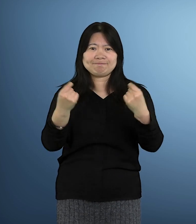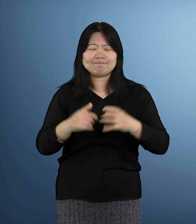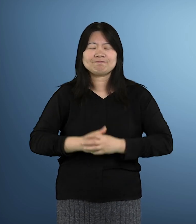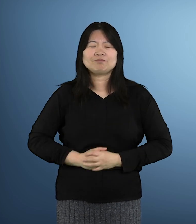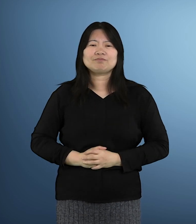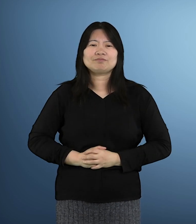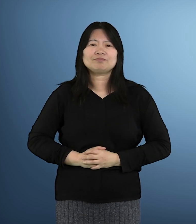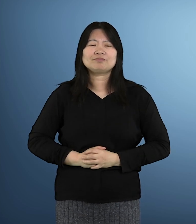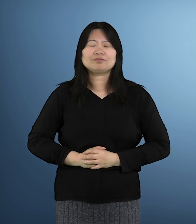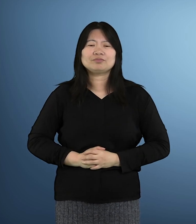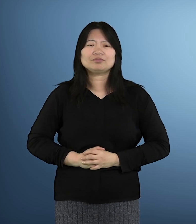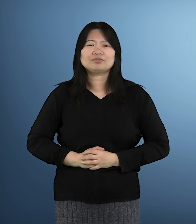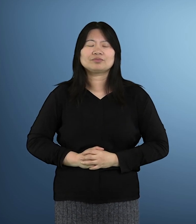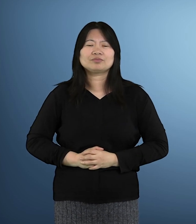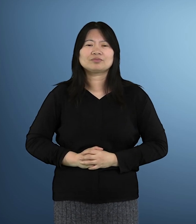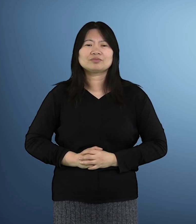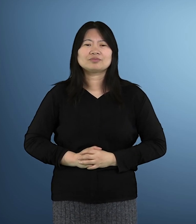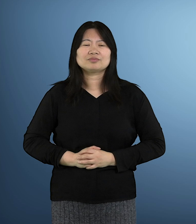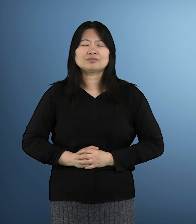로마의